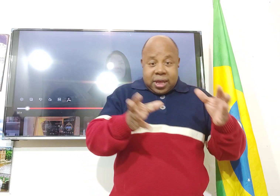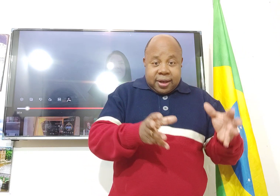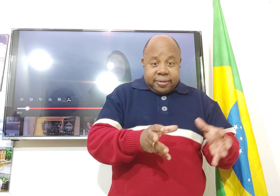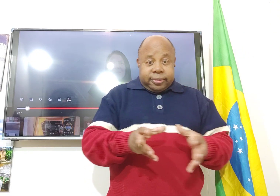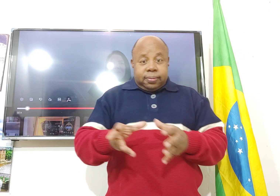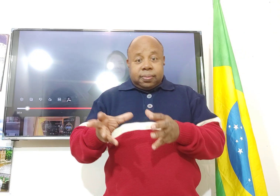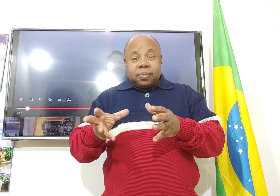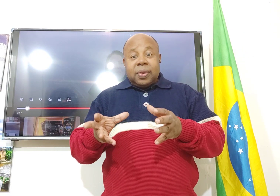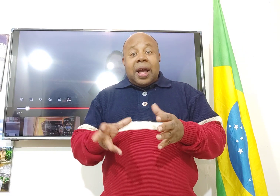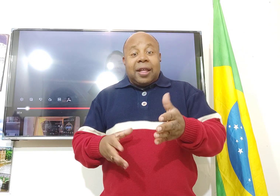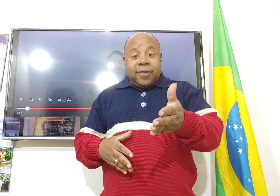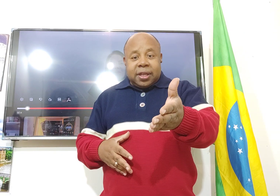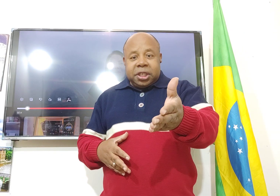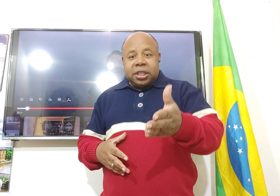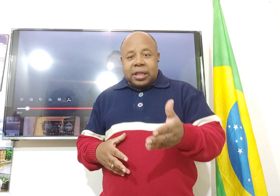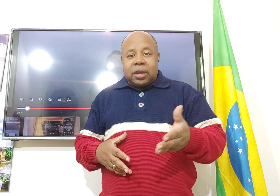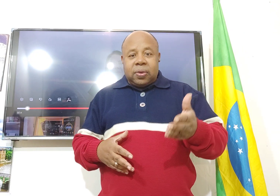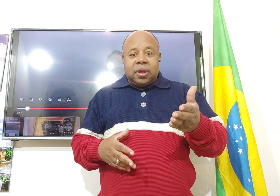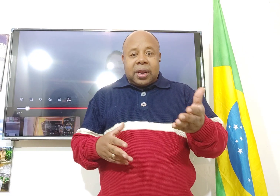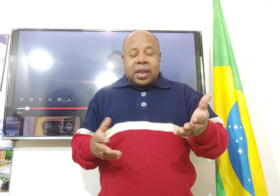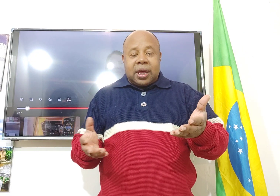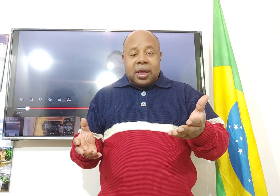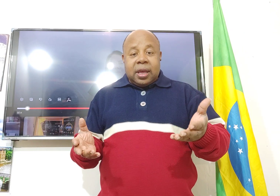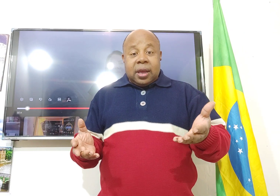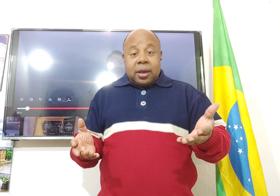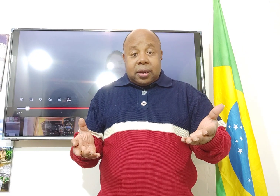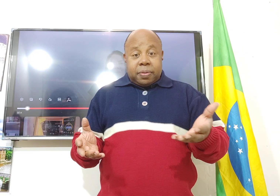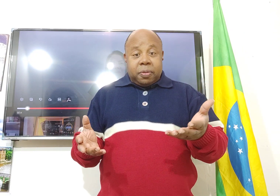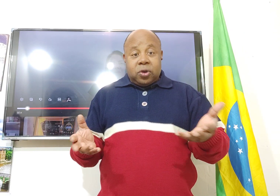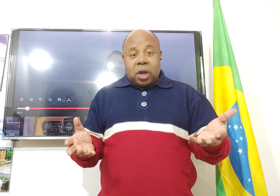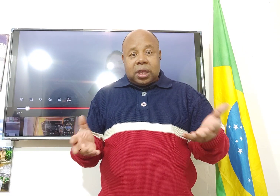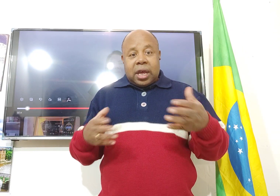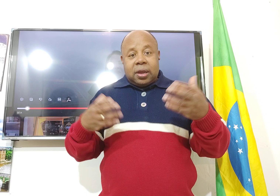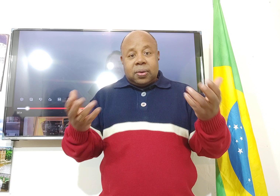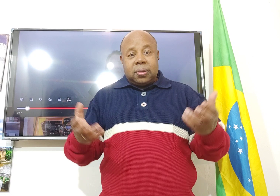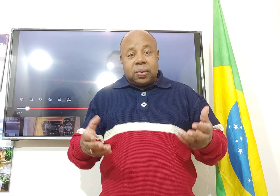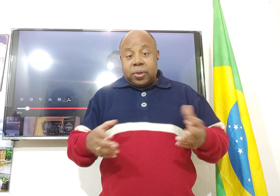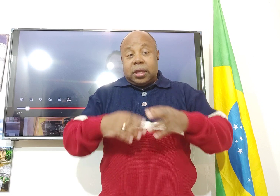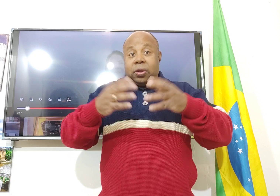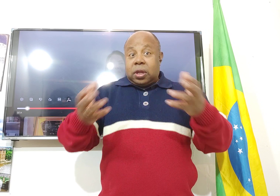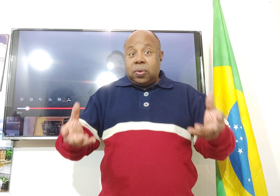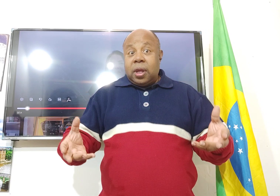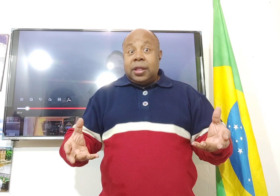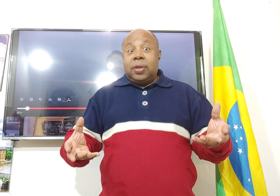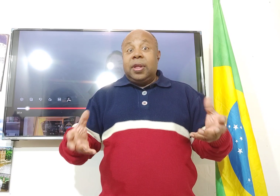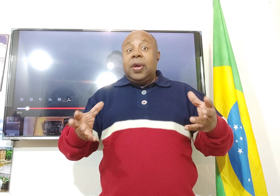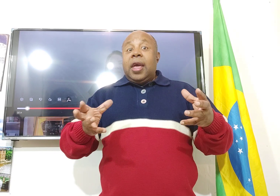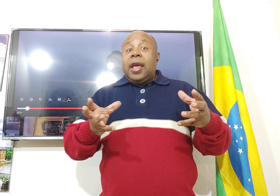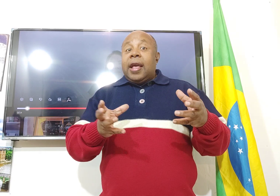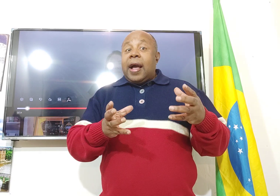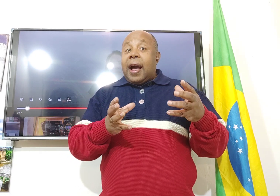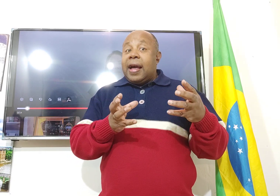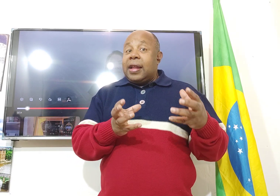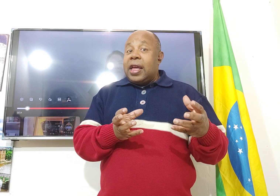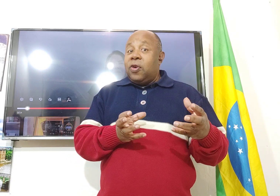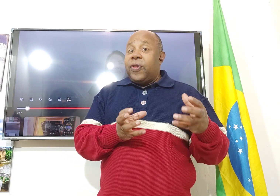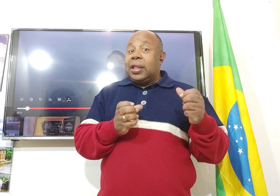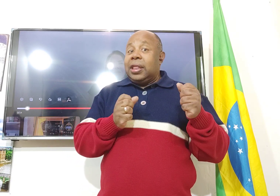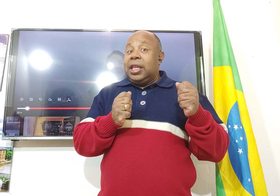né? Às vezes a gente tá traduzindo lá na PBJ, você tá traduzindo. Aí eu falo o